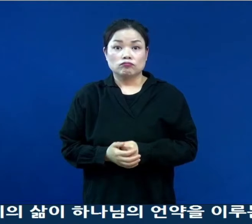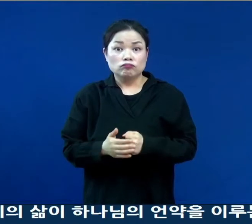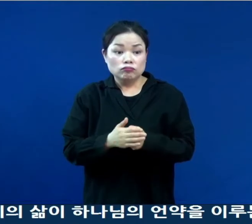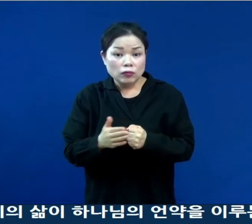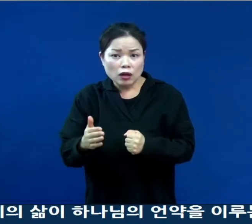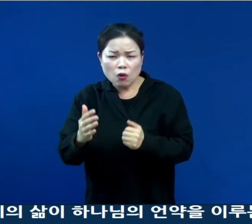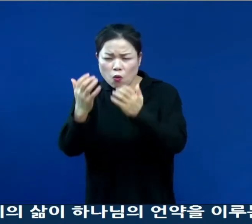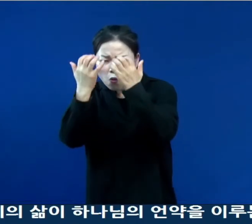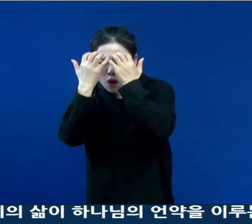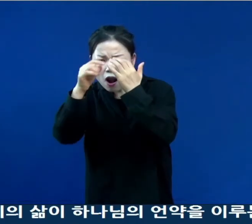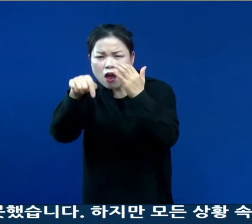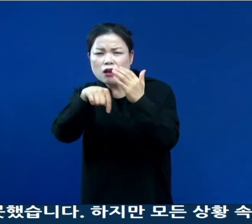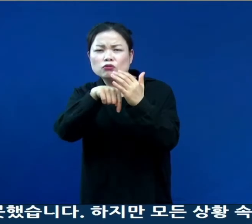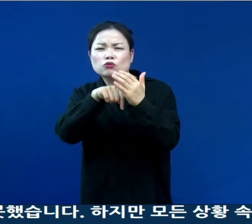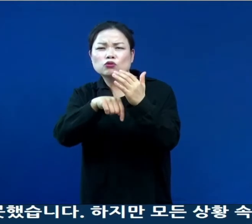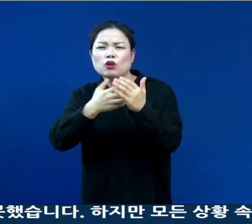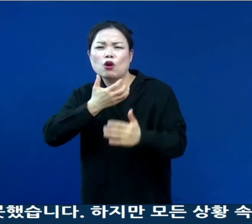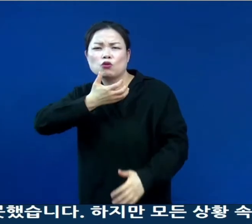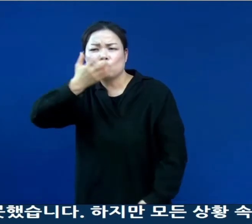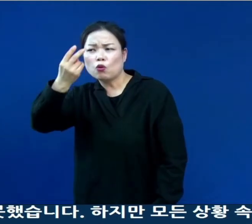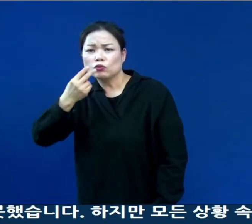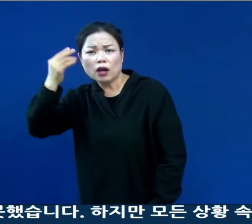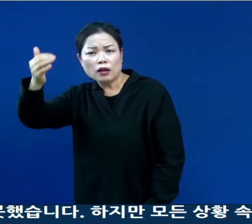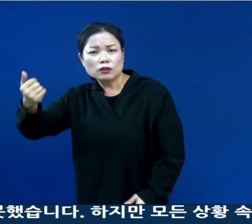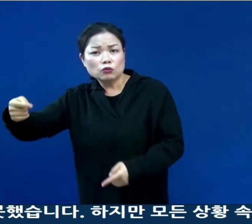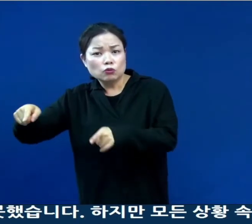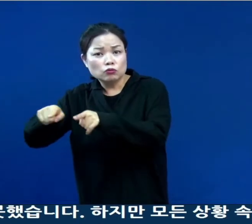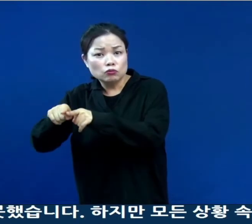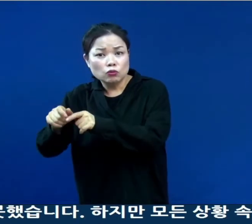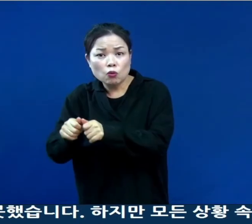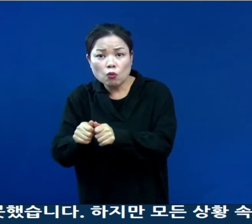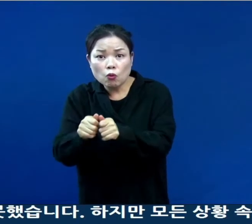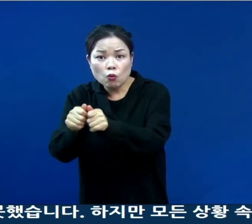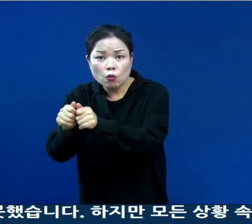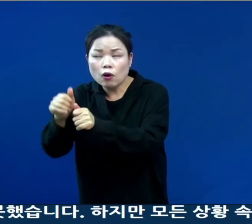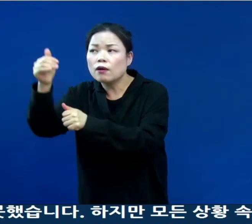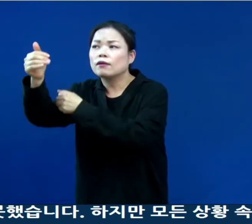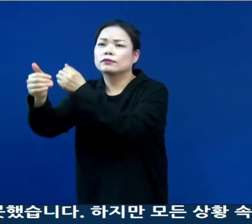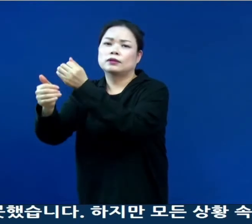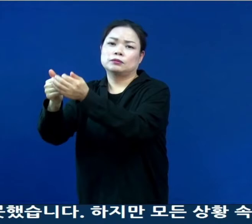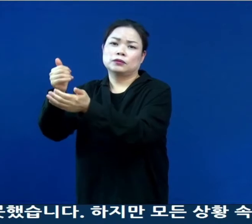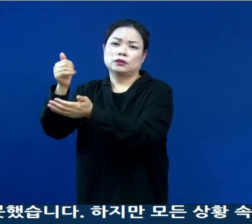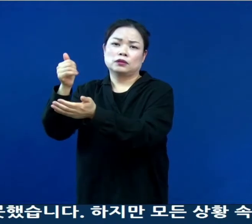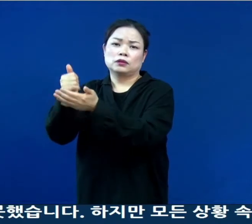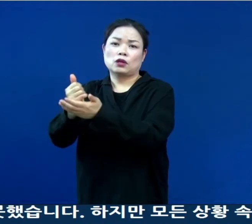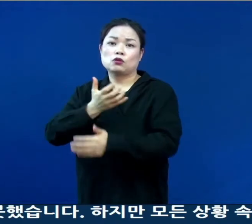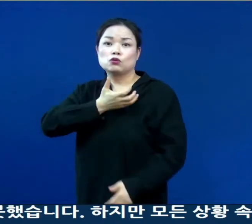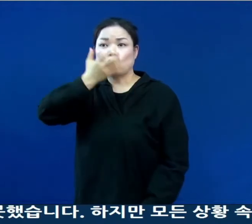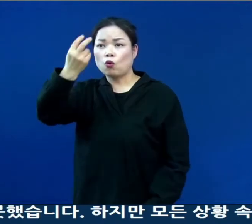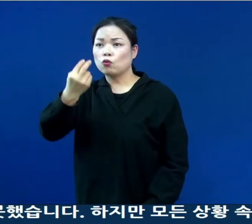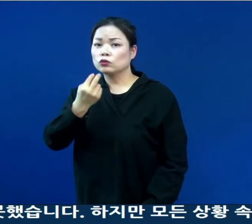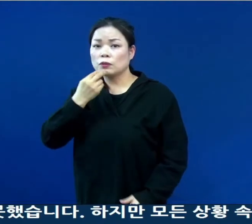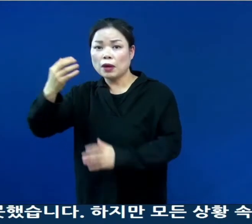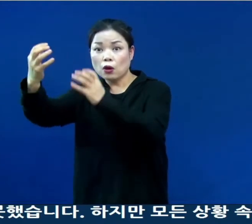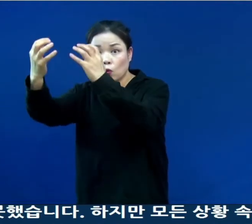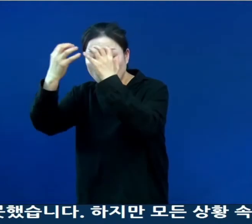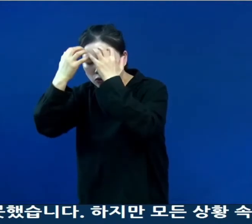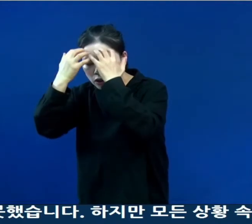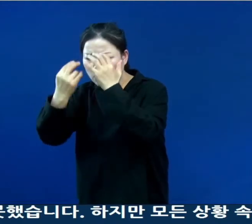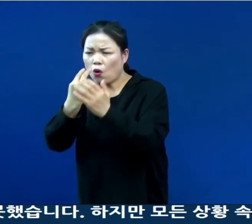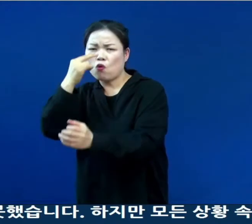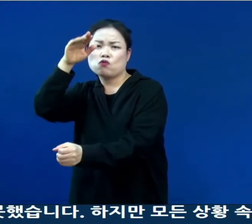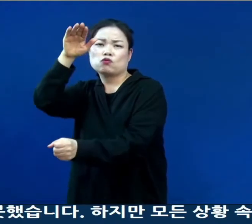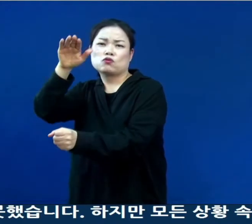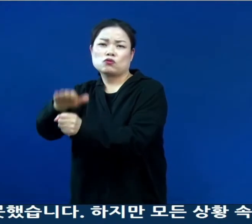그러니까 환난 중에도 요셉이 하나님과 동행함으로써 하나님께서는 요셉의 고난과